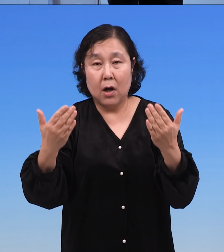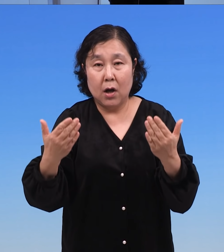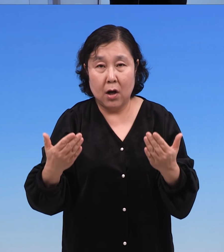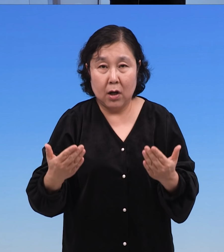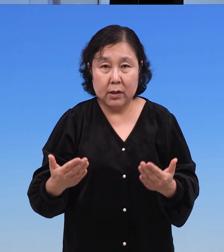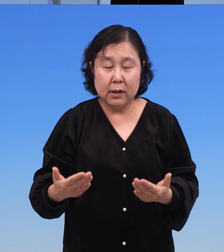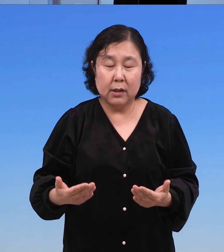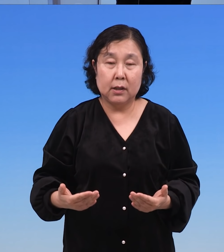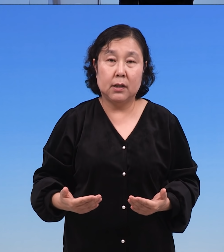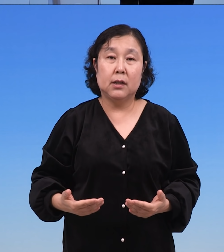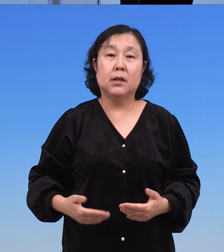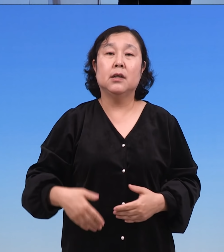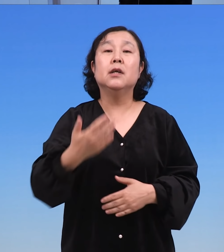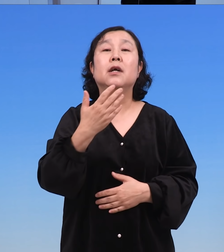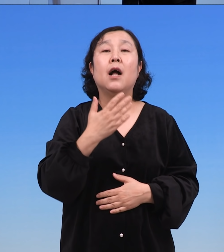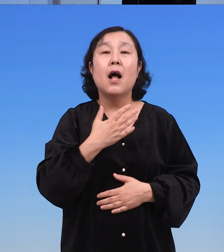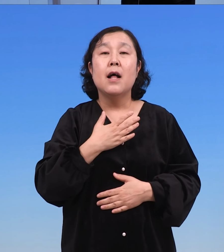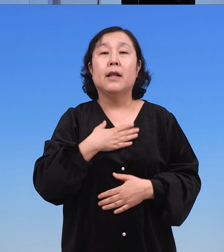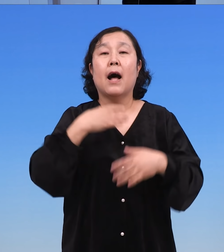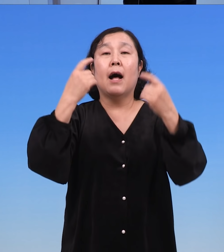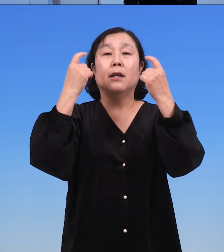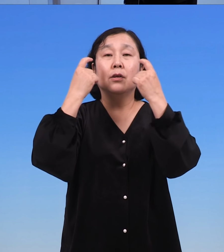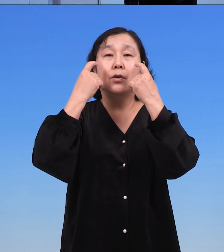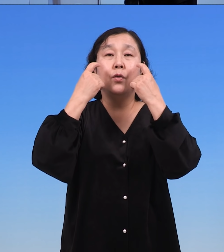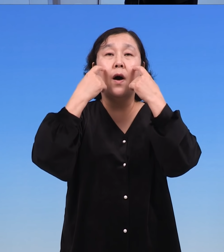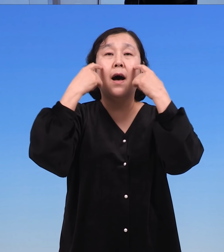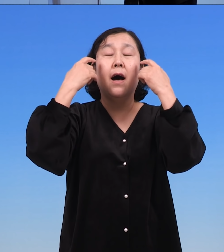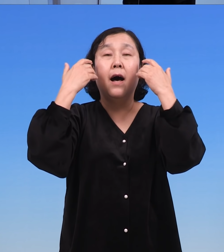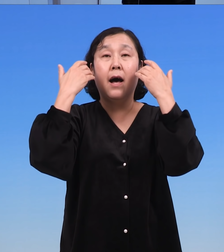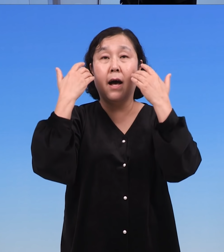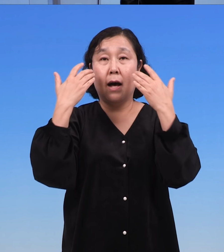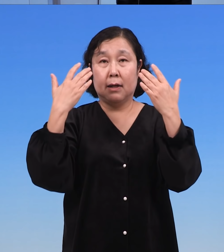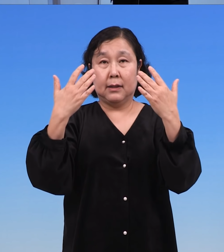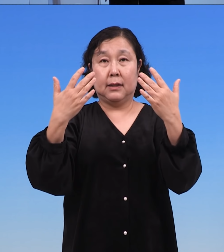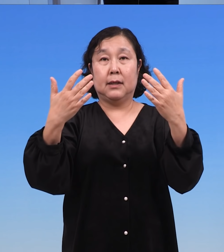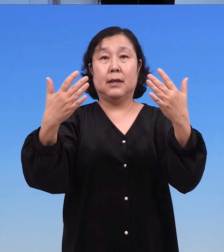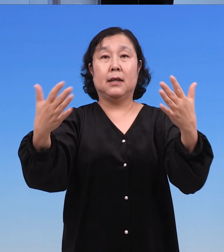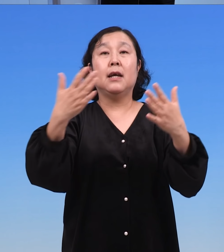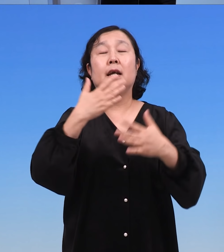해 주실 것 나는 확실히 아네.